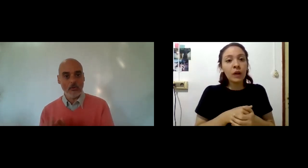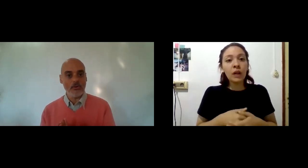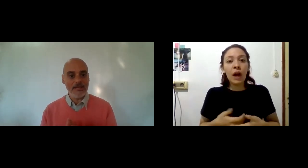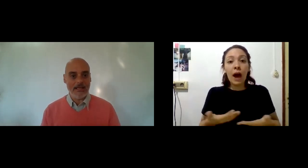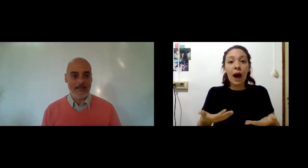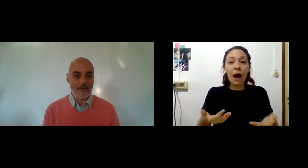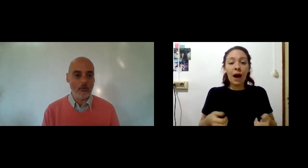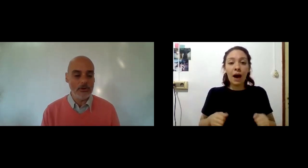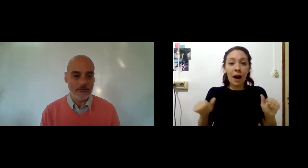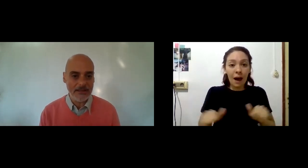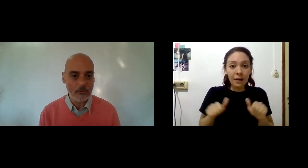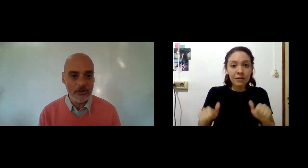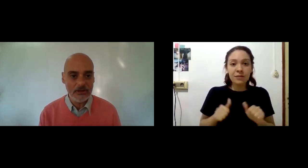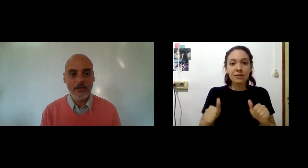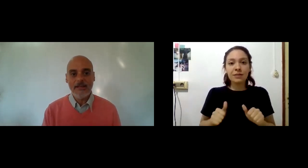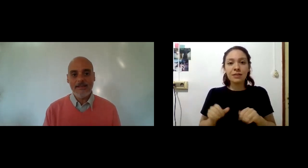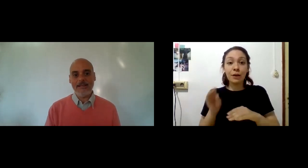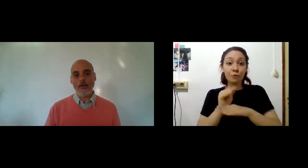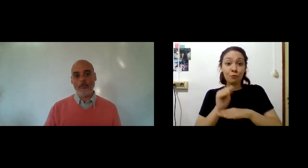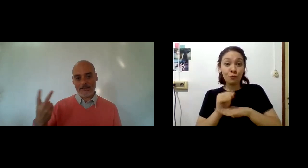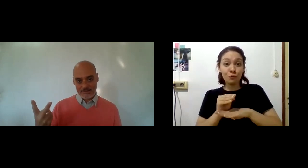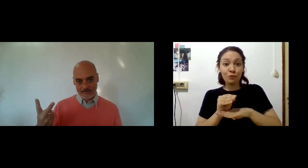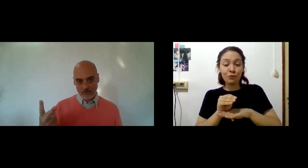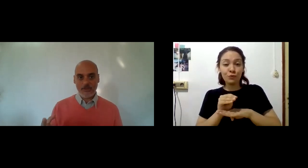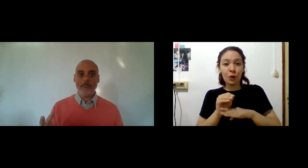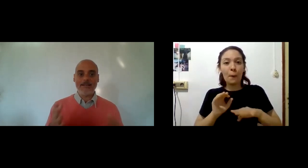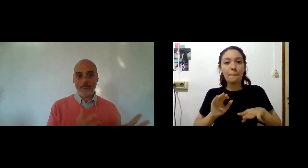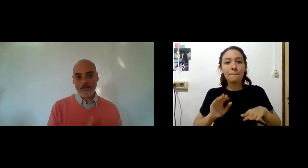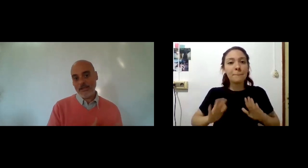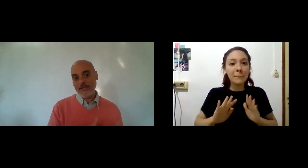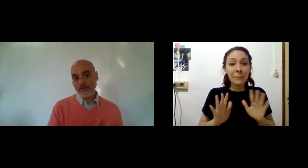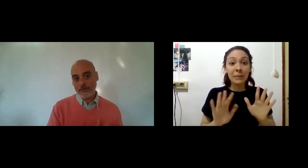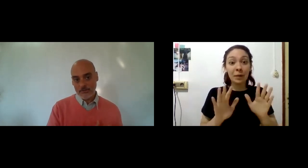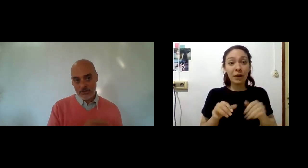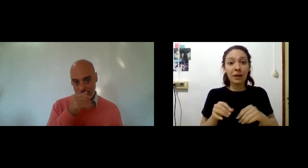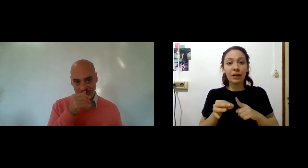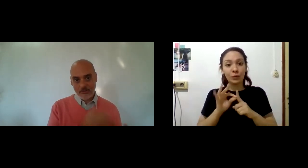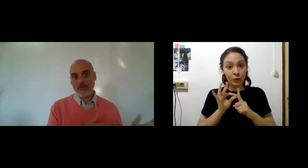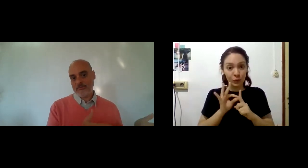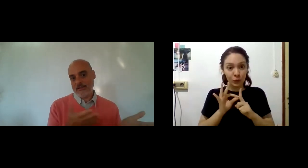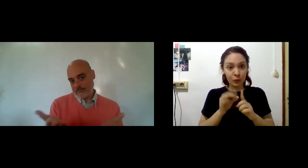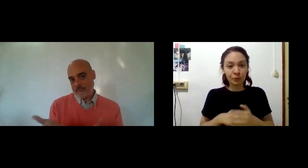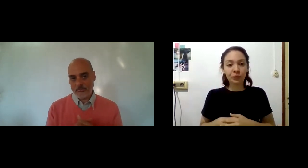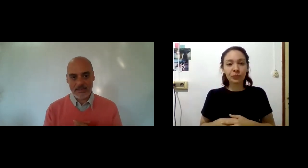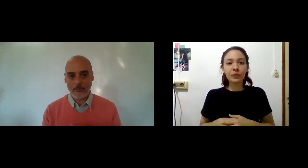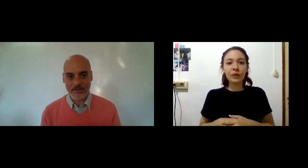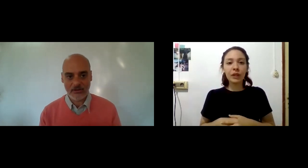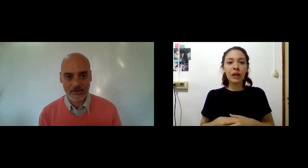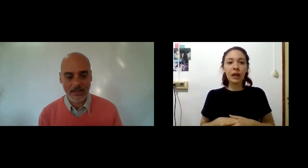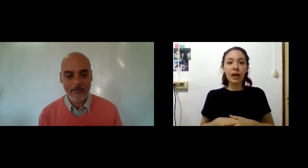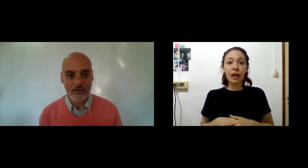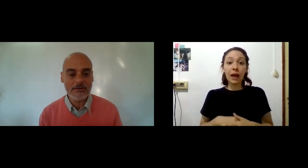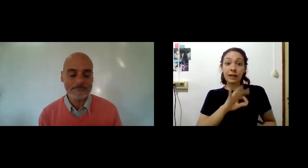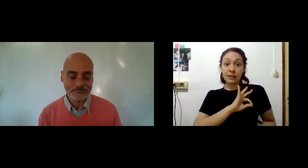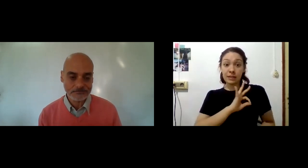mismo ocurría en julio, fines de julio, y tenía dos partes. Una parte español escrito, donde, bueno, se pide comprensión